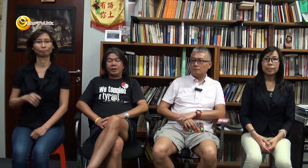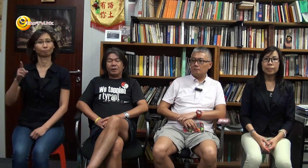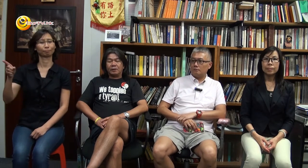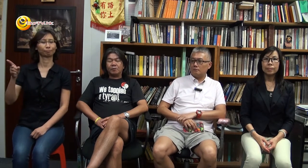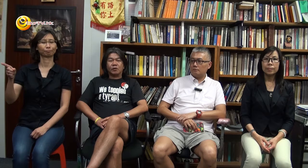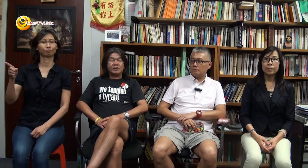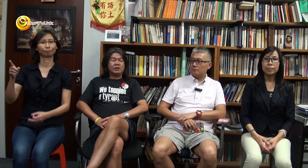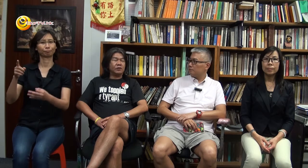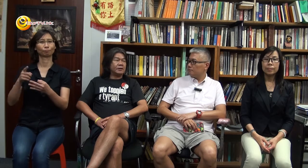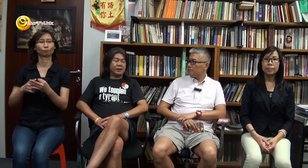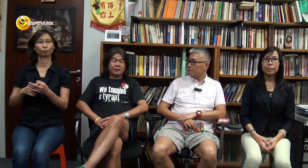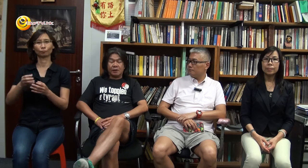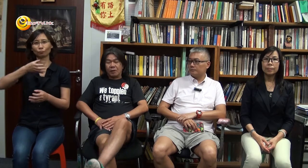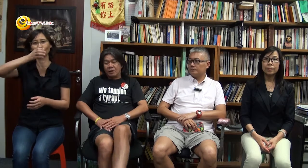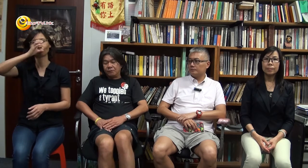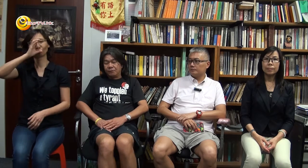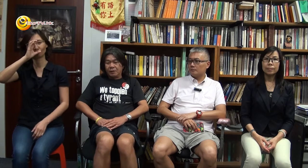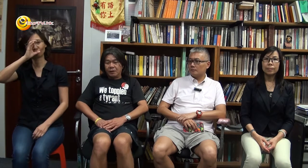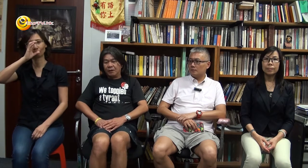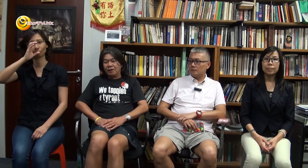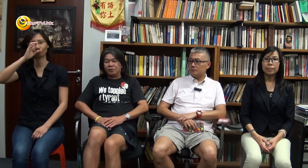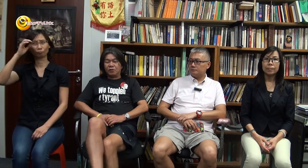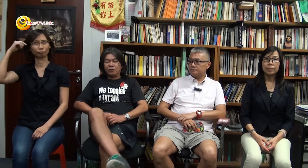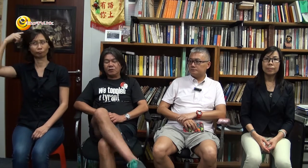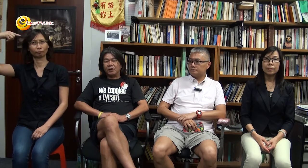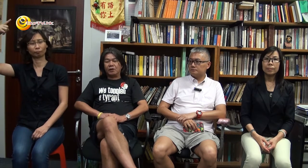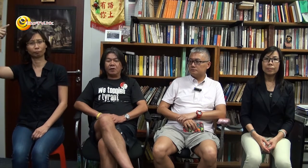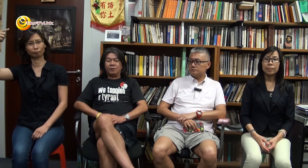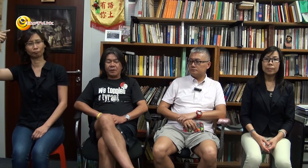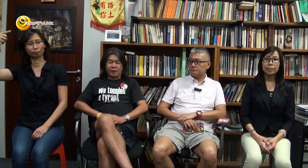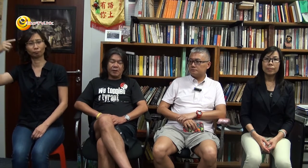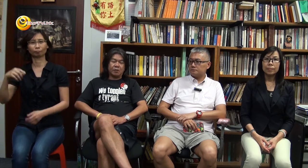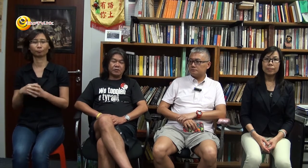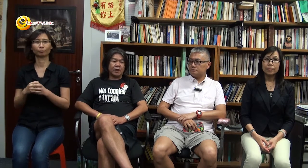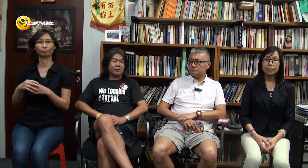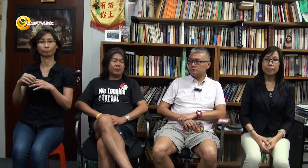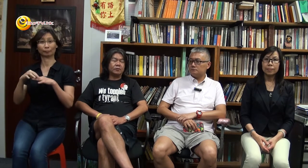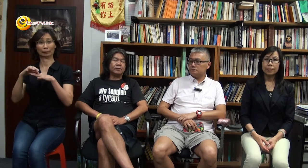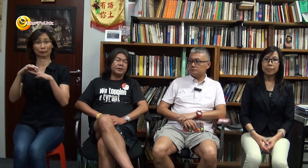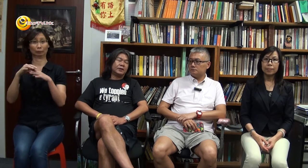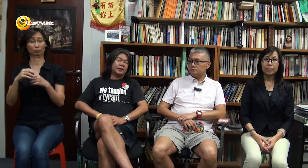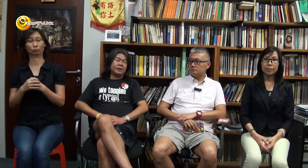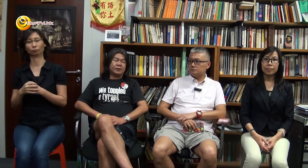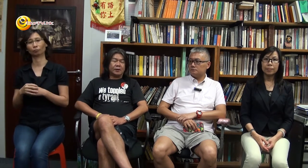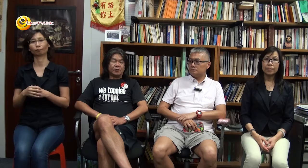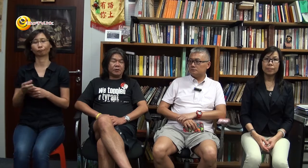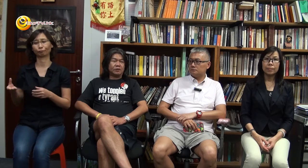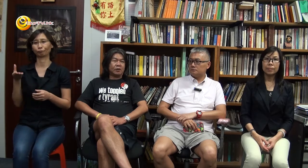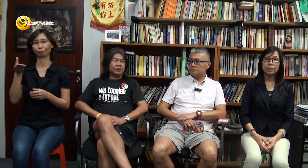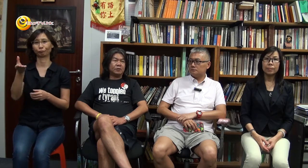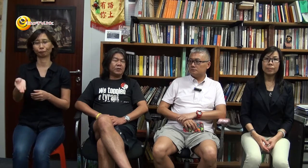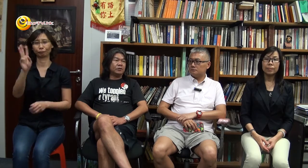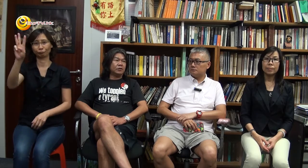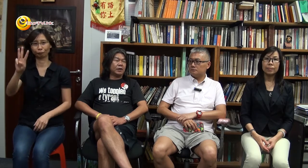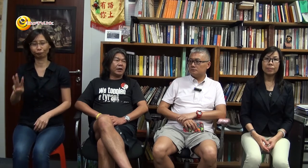所謂飲水思源嘅事件，即係話水即係呢個供水系統出現